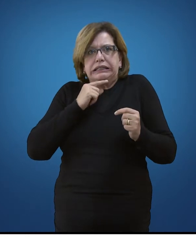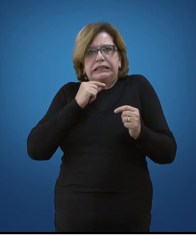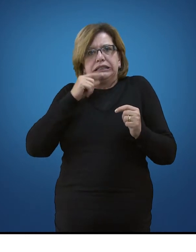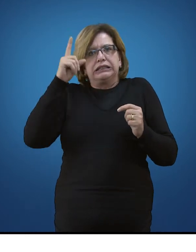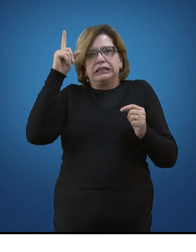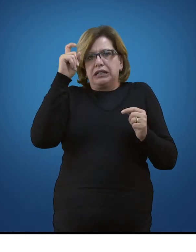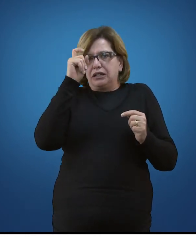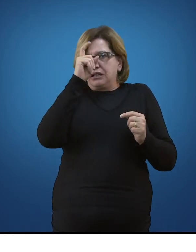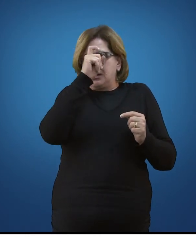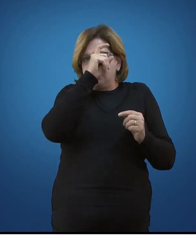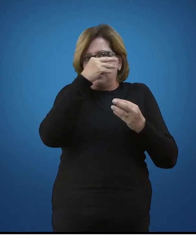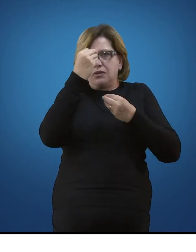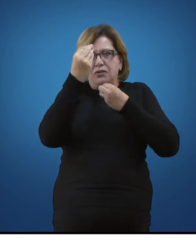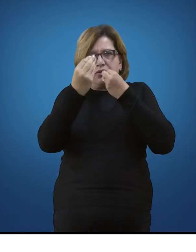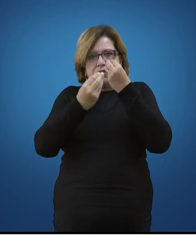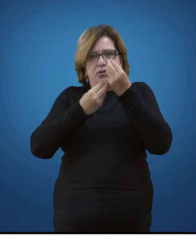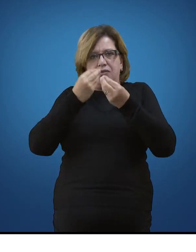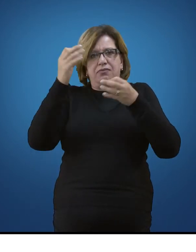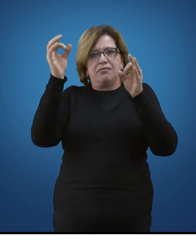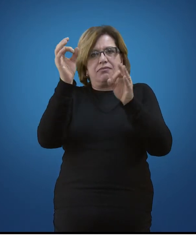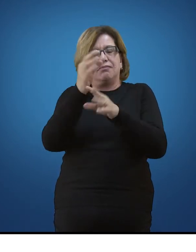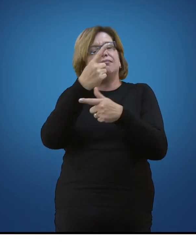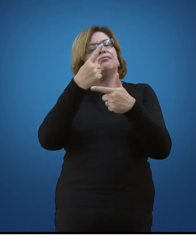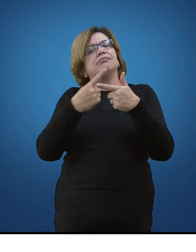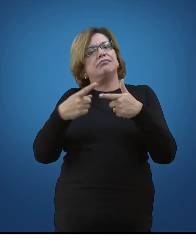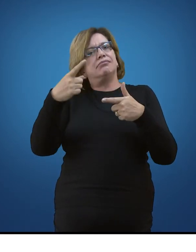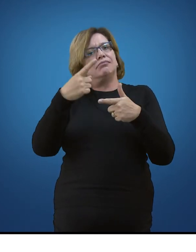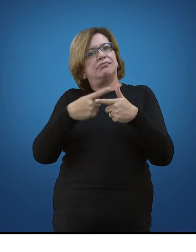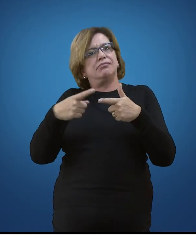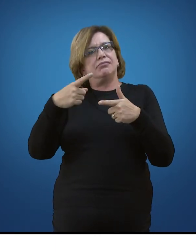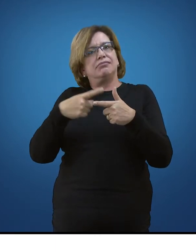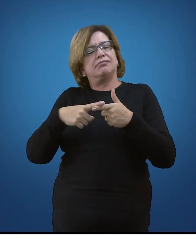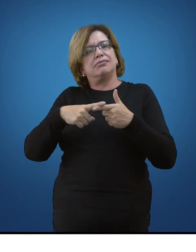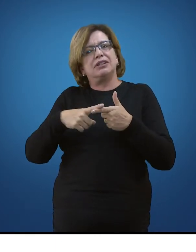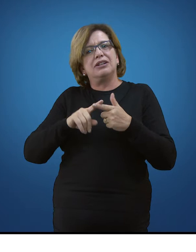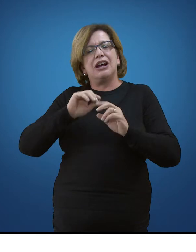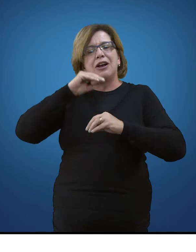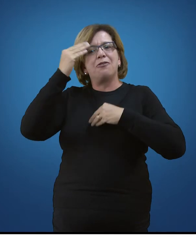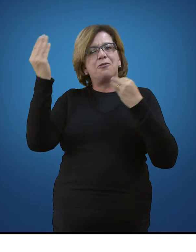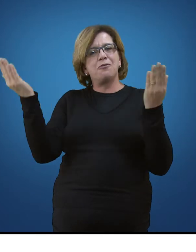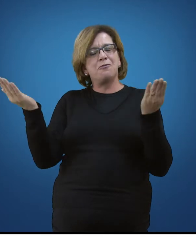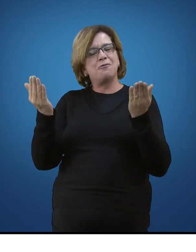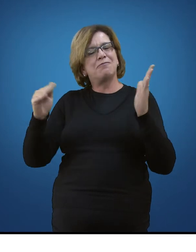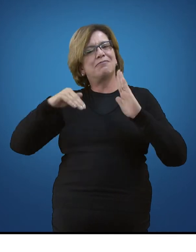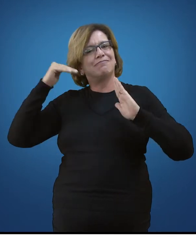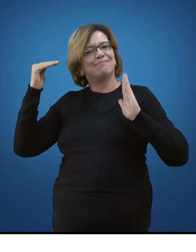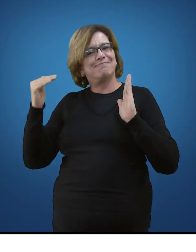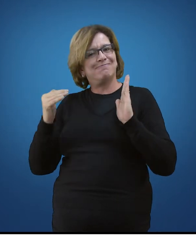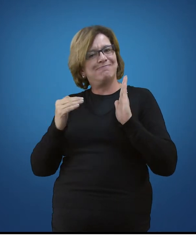ano você não tem mais como resolver esses problemas. Para finalizarmos,